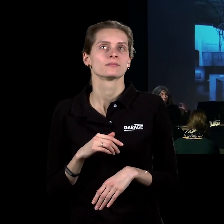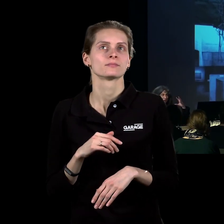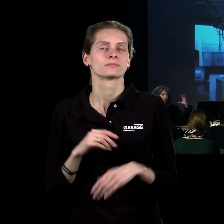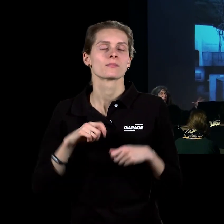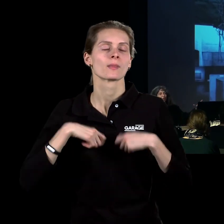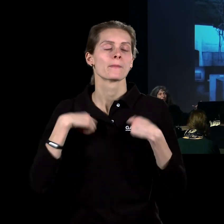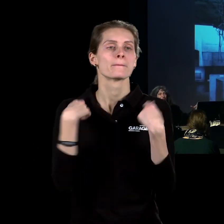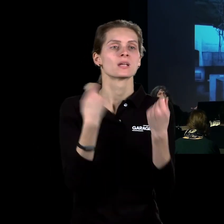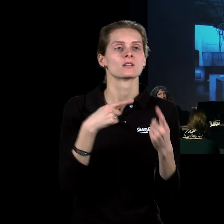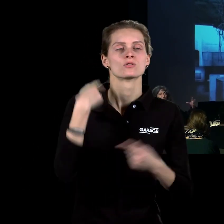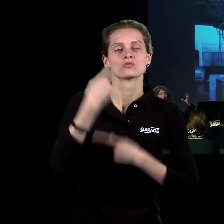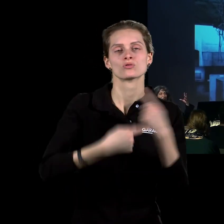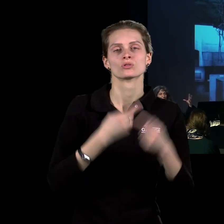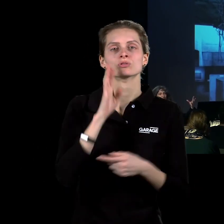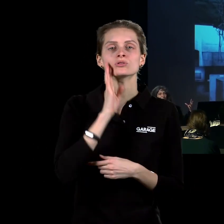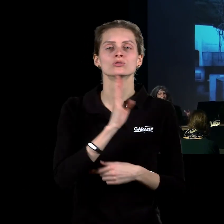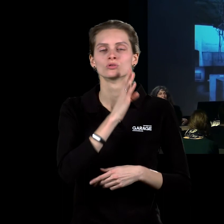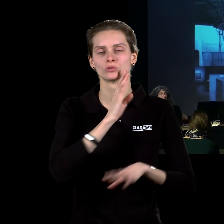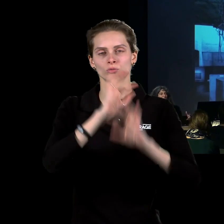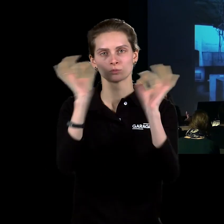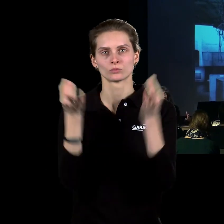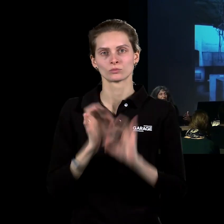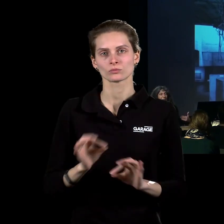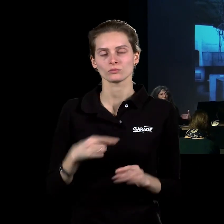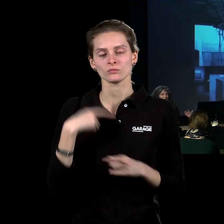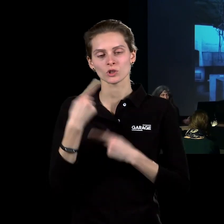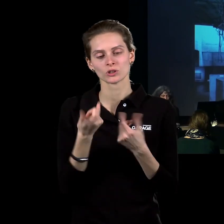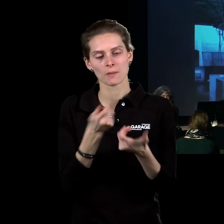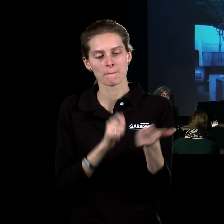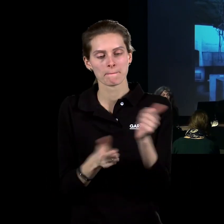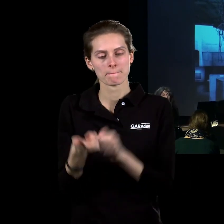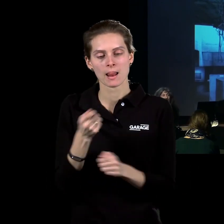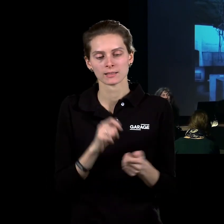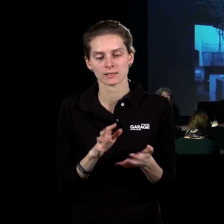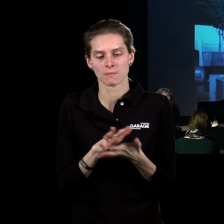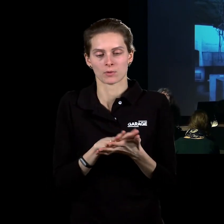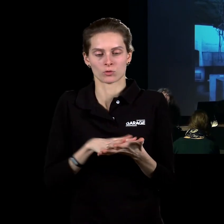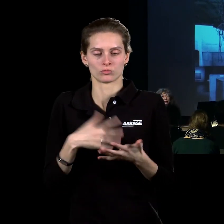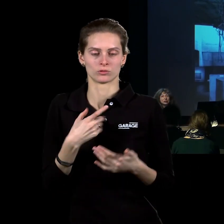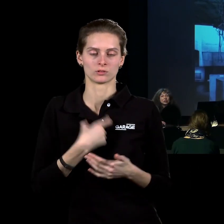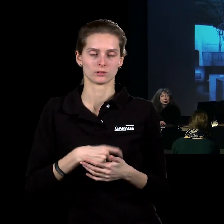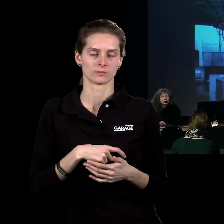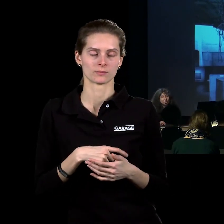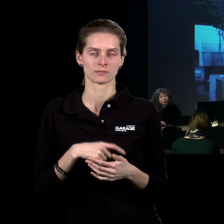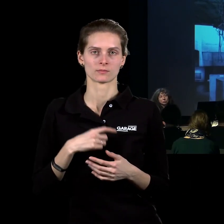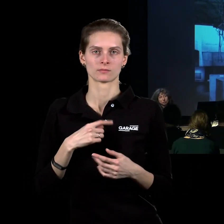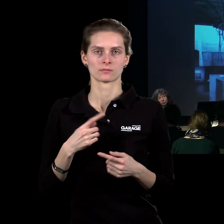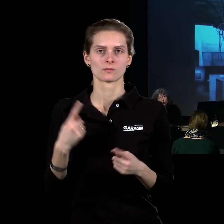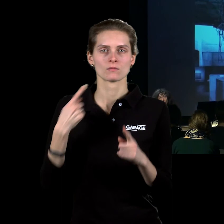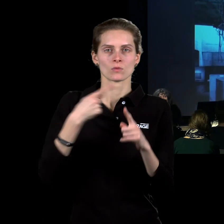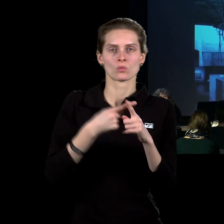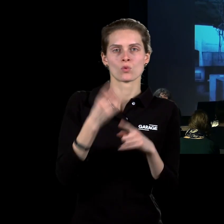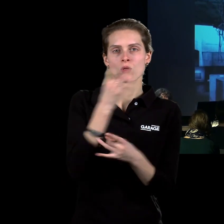не создание картины, а вот это вот плетение, да, продолжение себя, и к традиции